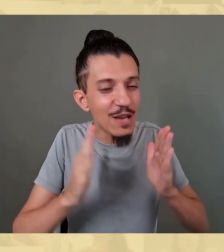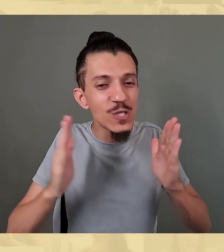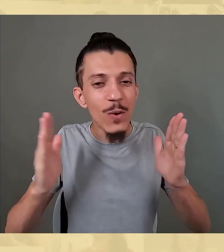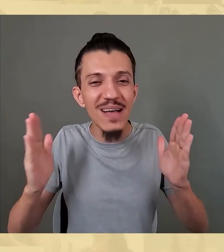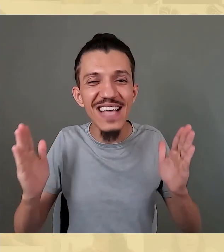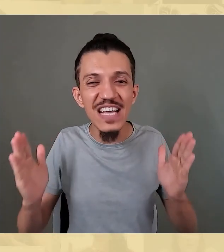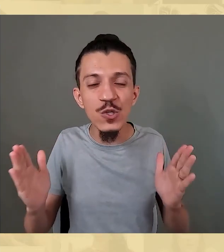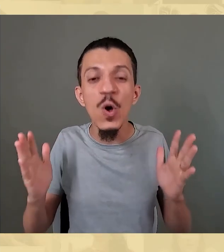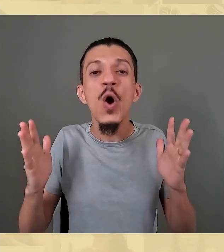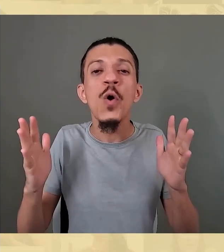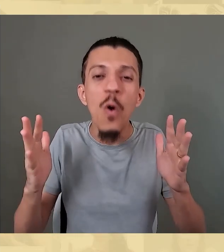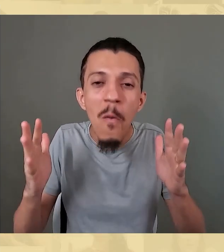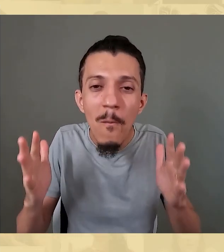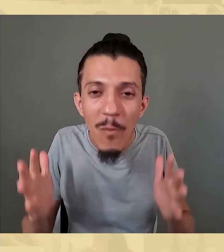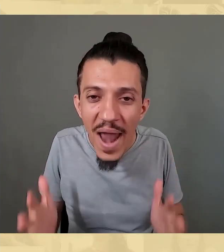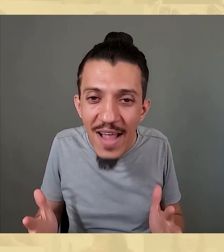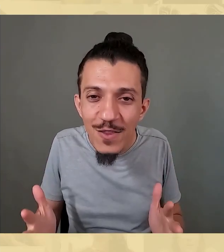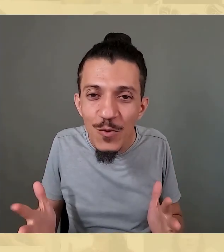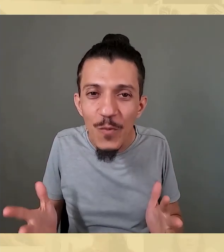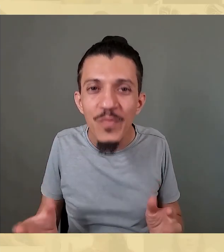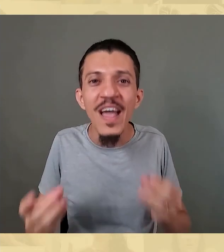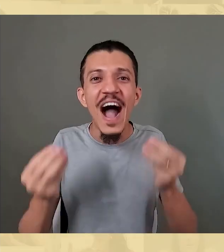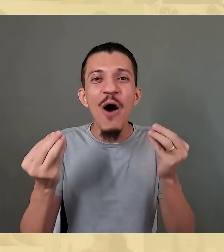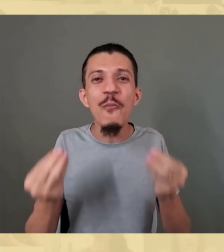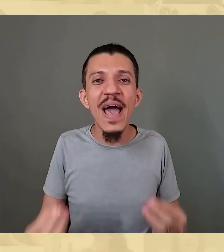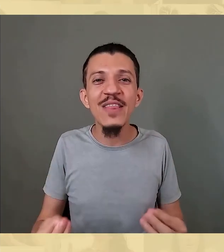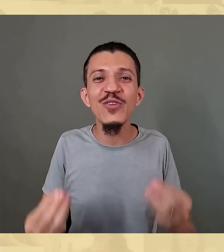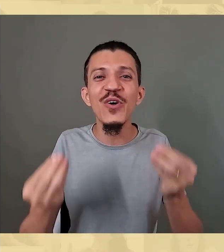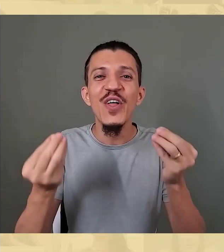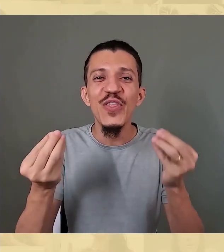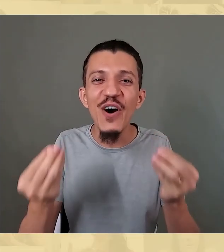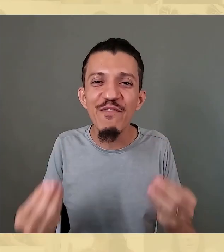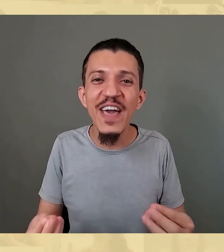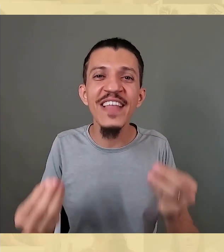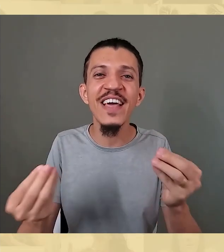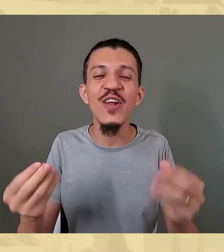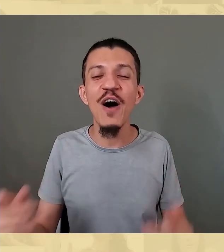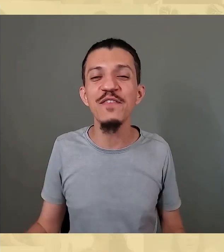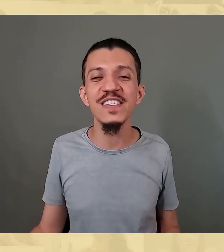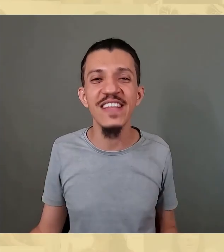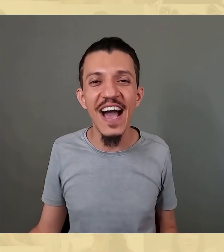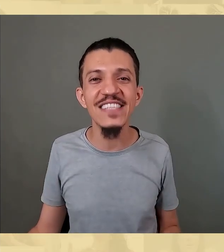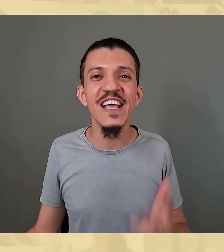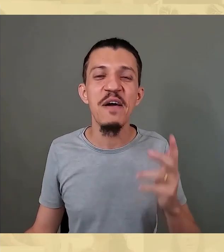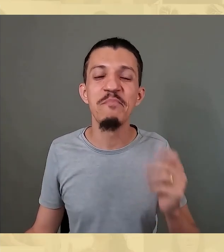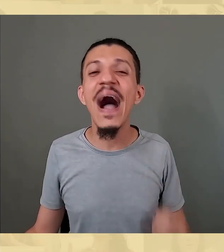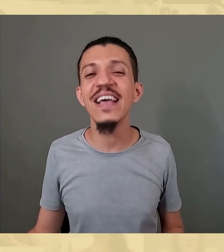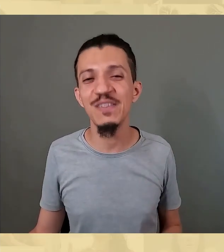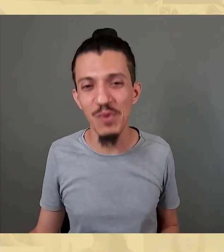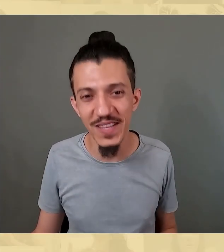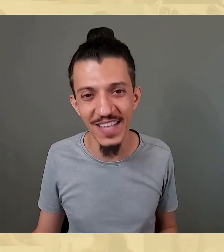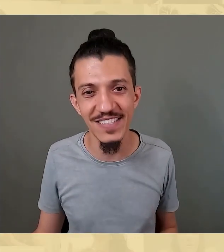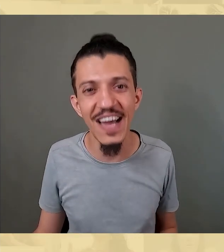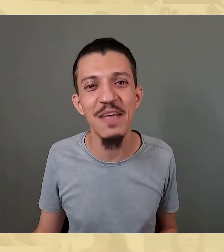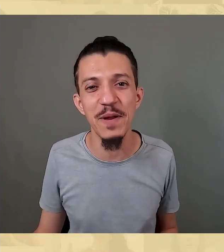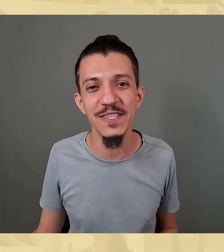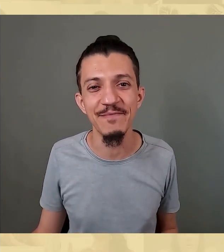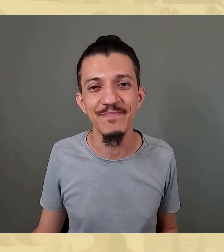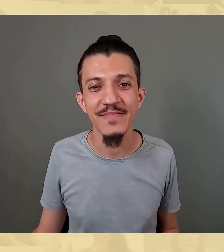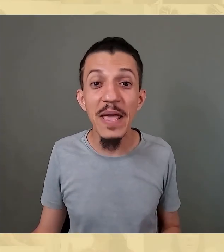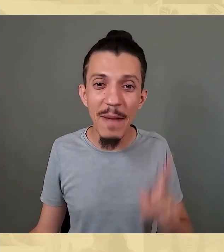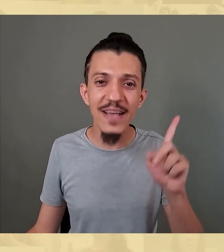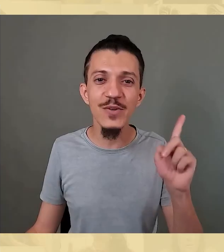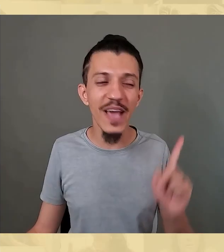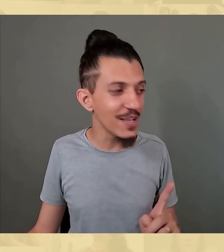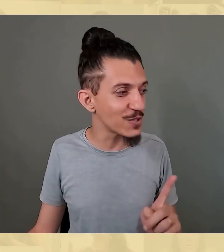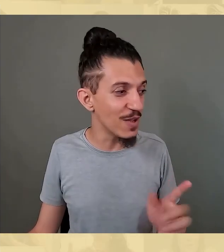ter o seu acesso completo ao método 99 sinais mais importantes da Libras.